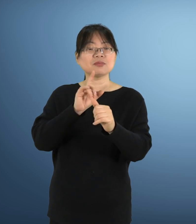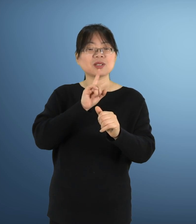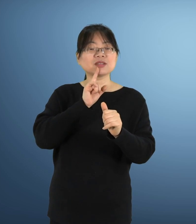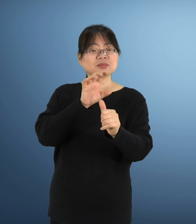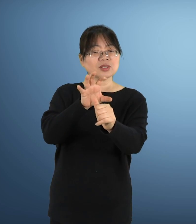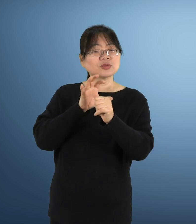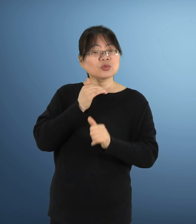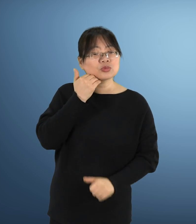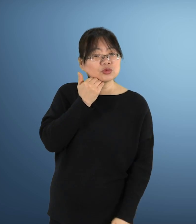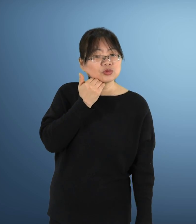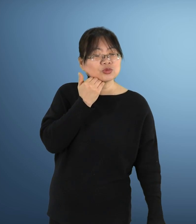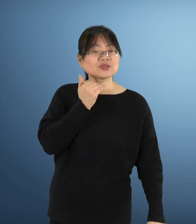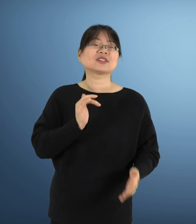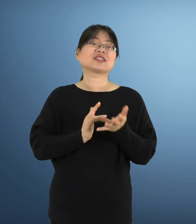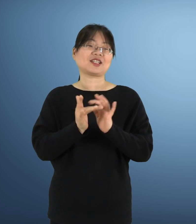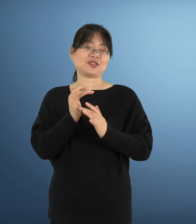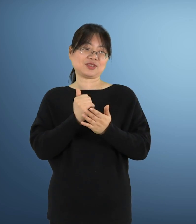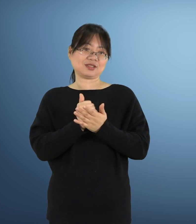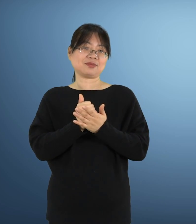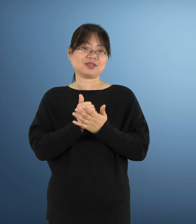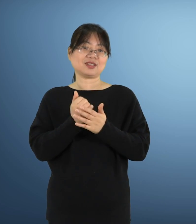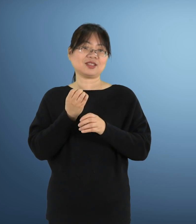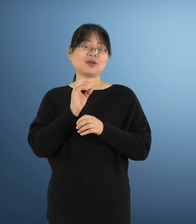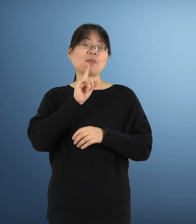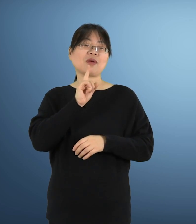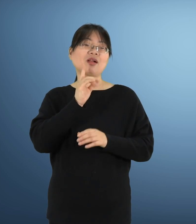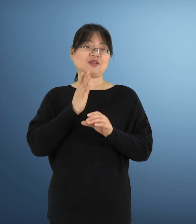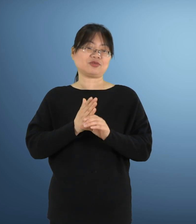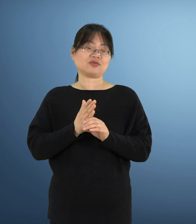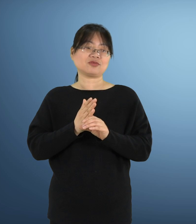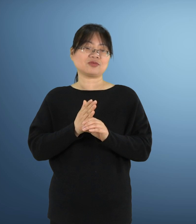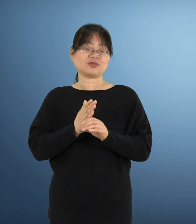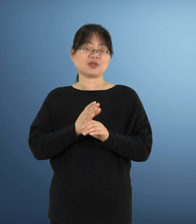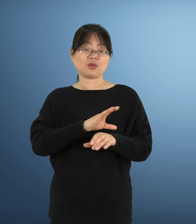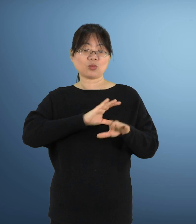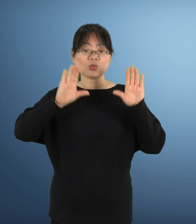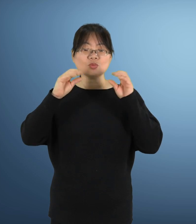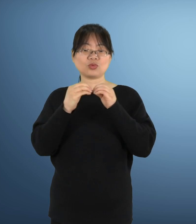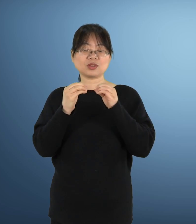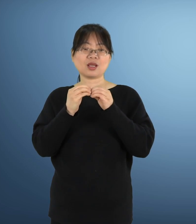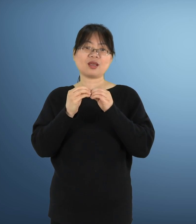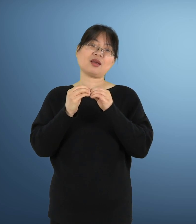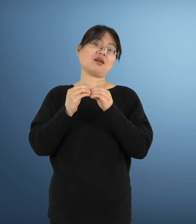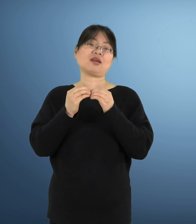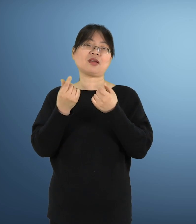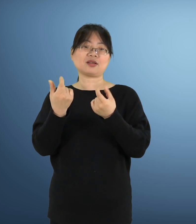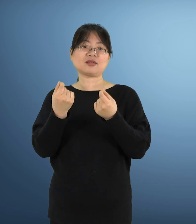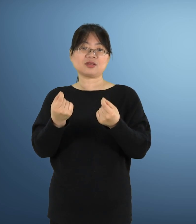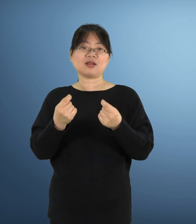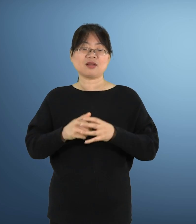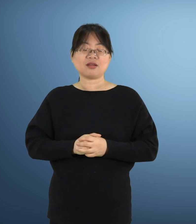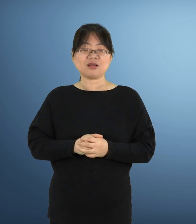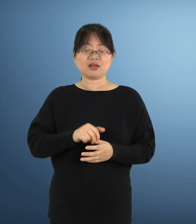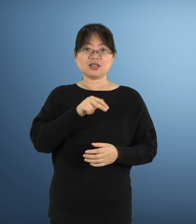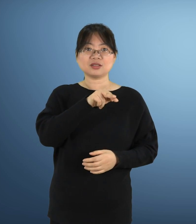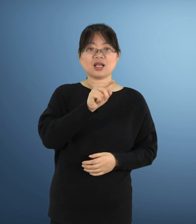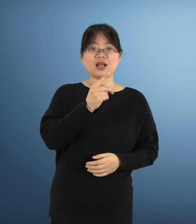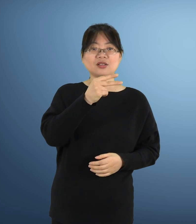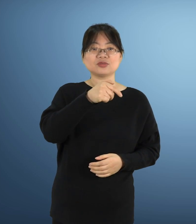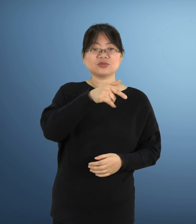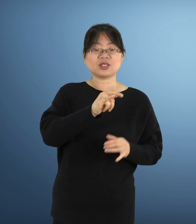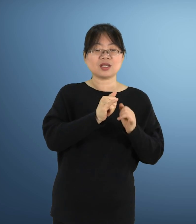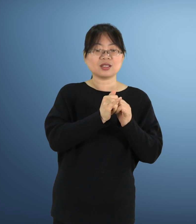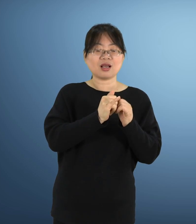있어요? 예수님이 하고 있어요. 모세의 글이에요. 자, 사두개